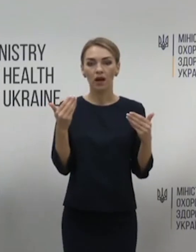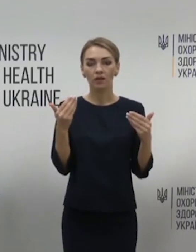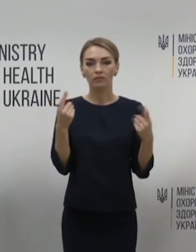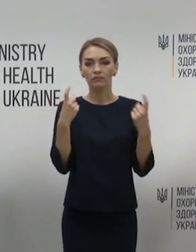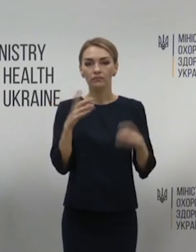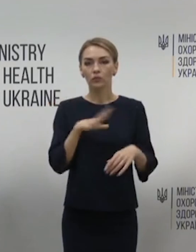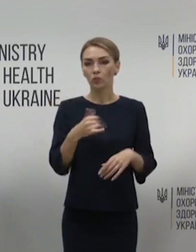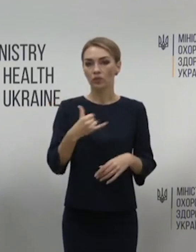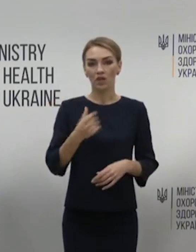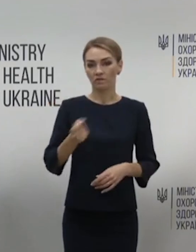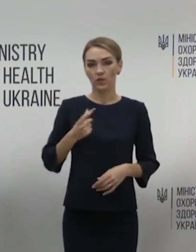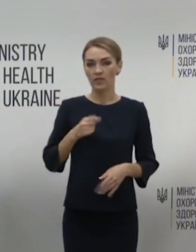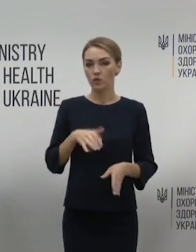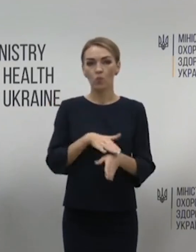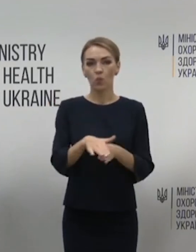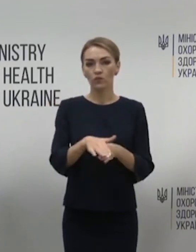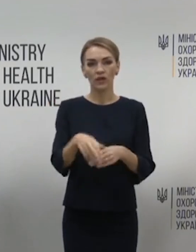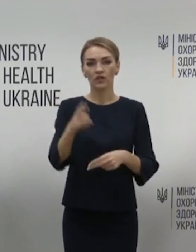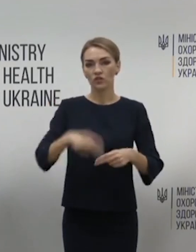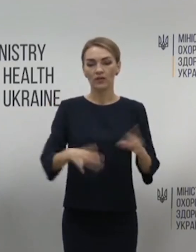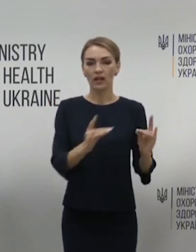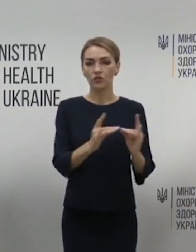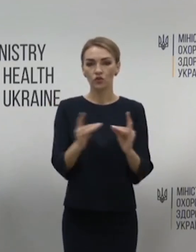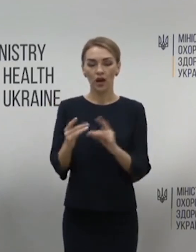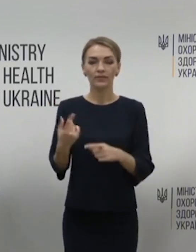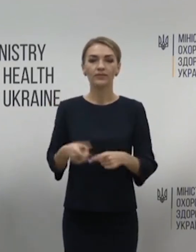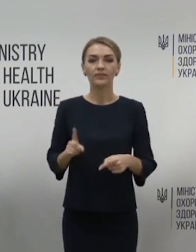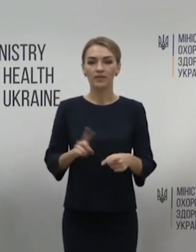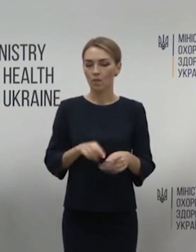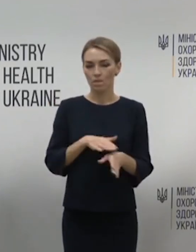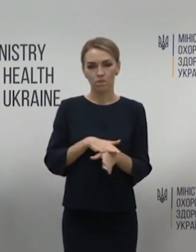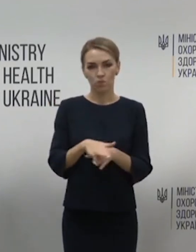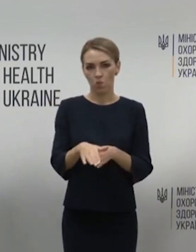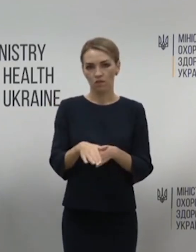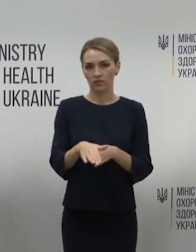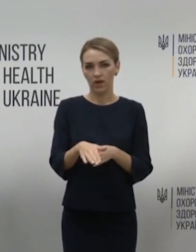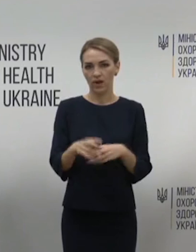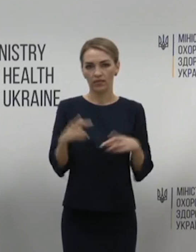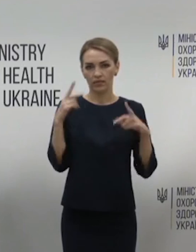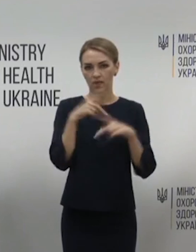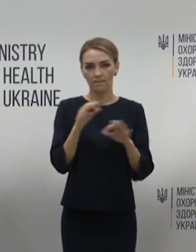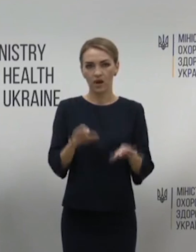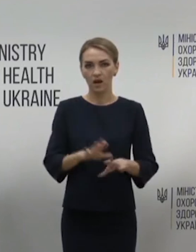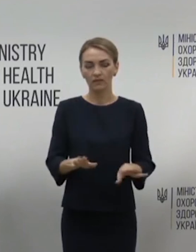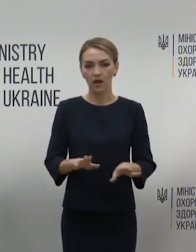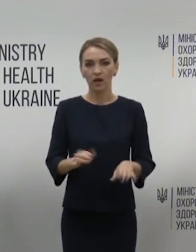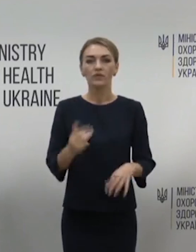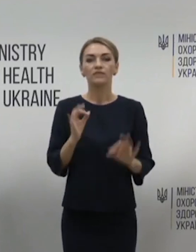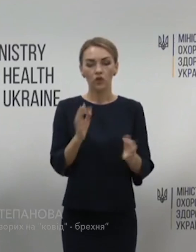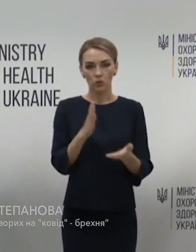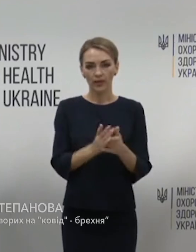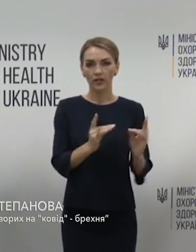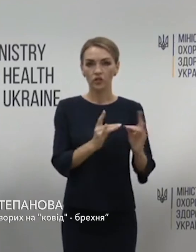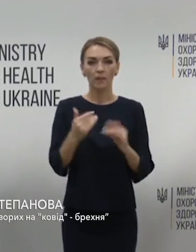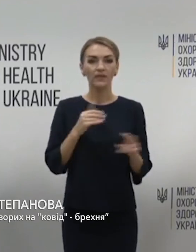в Одесі повністю закінчилися ліжка. Це повна неправда. Звичайно, там є ліжка. Ми відслідковуємо це